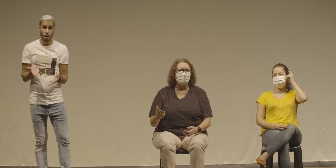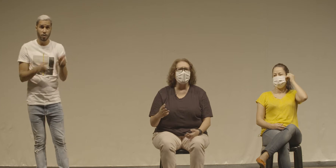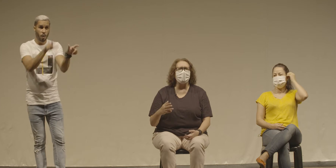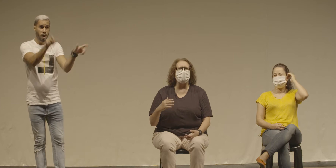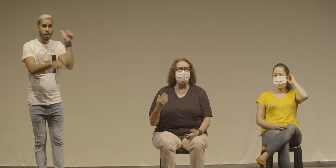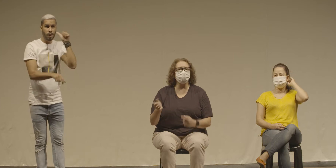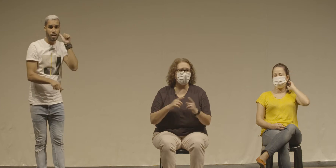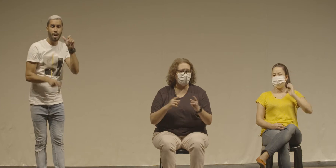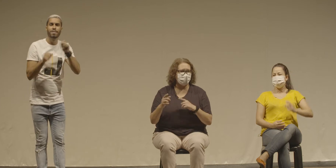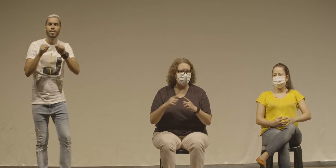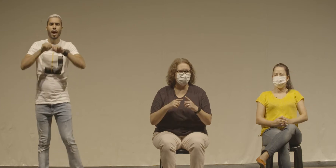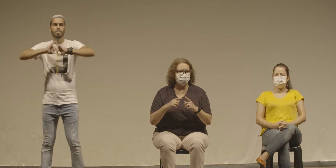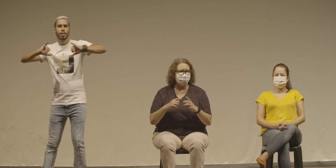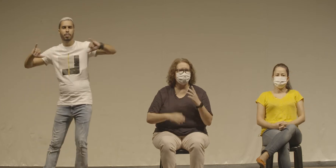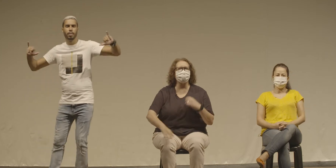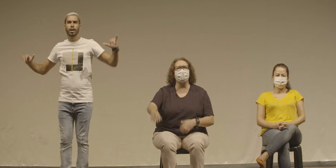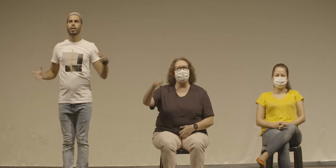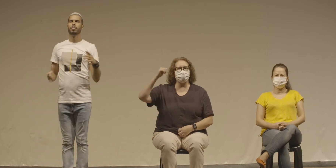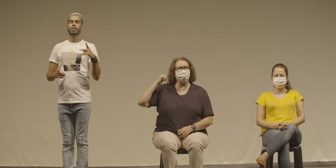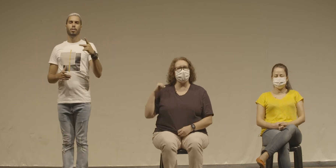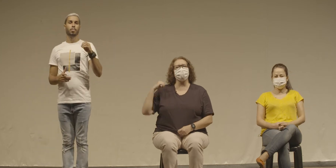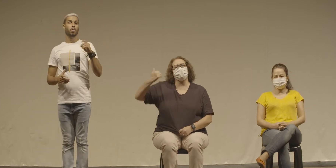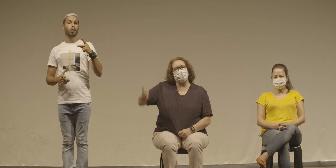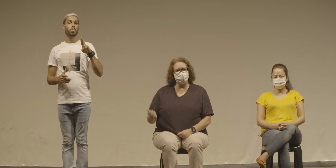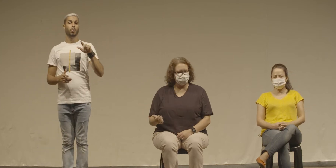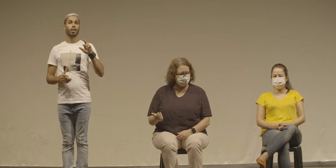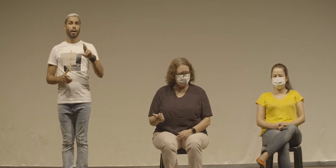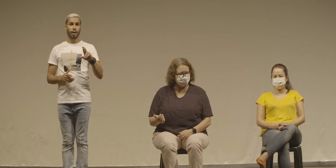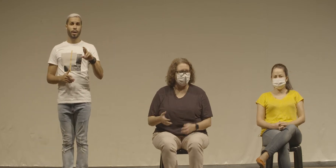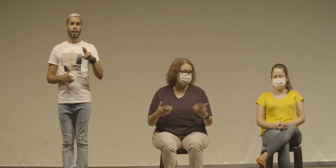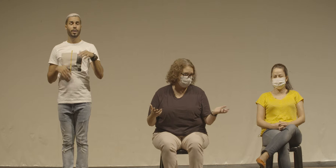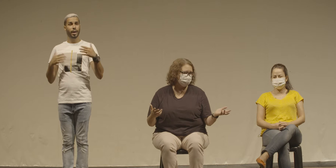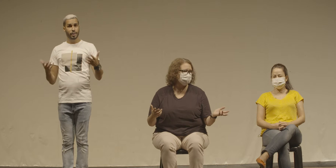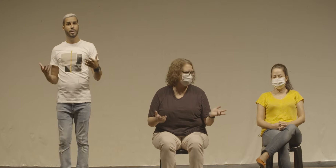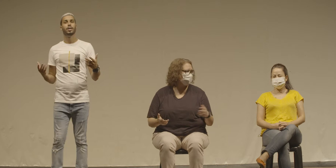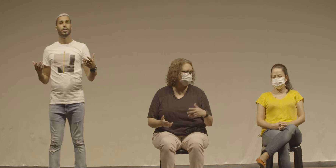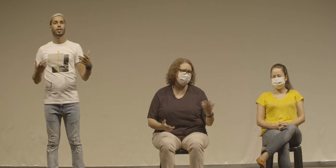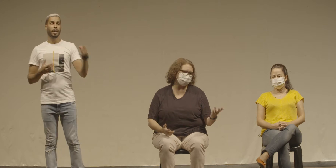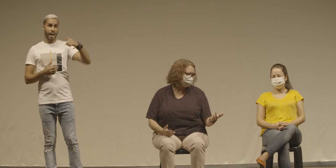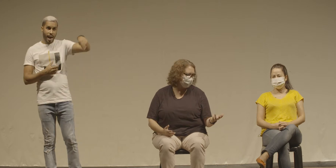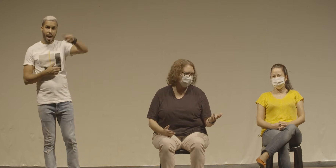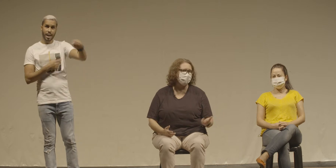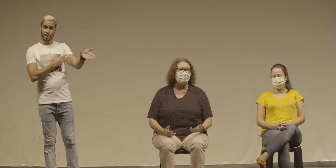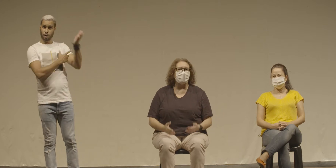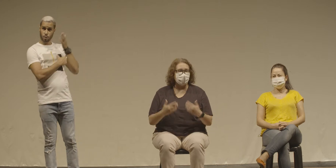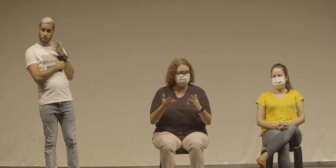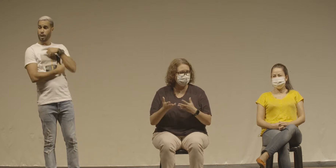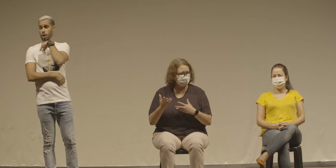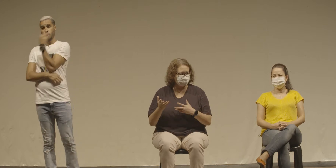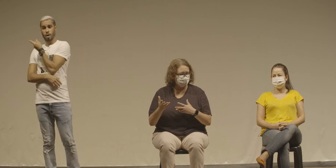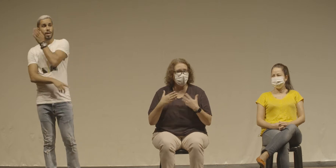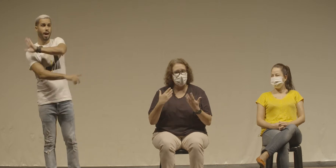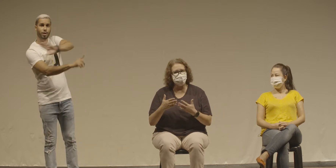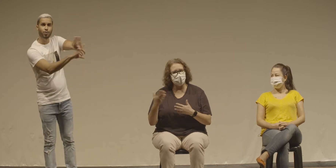populares em troca deles televisionarem o jogo, né? Os jogos, na verdade, desse Mundial. Aí a